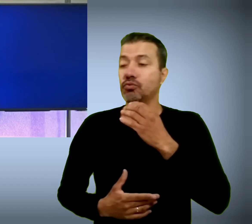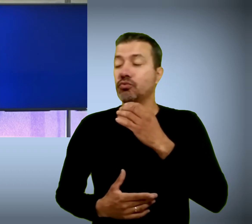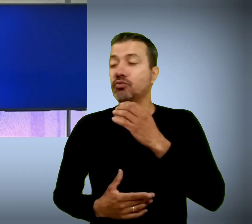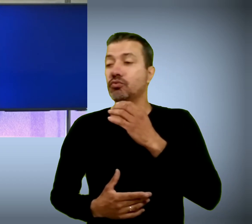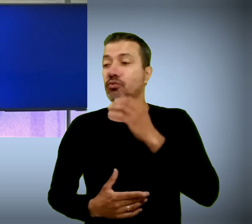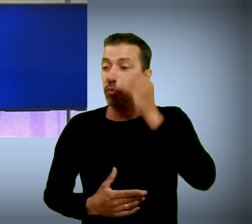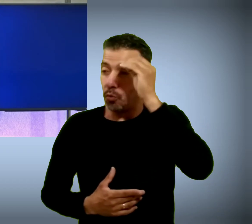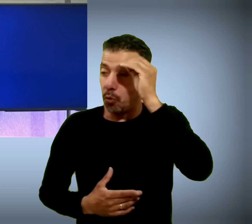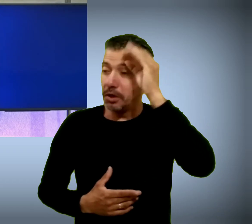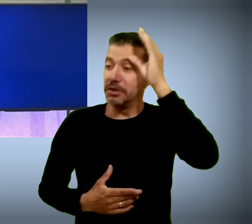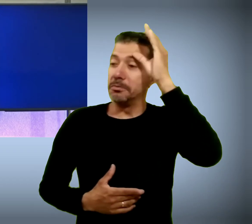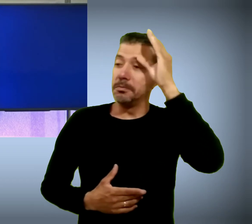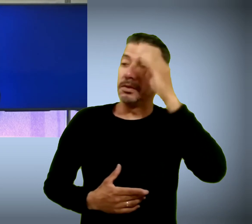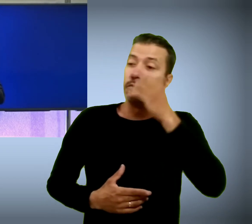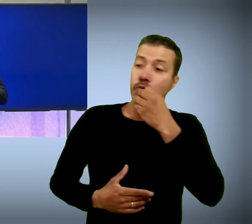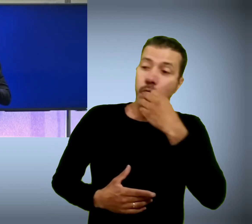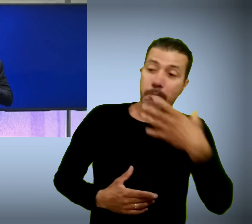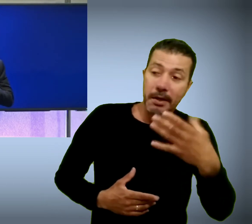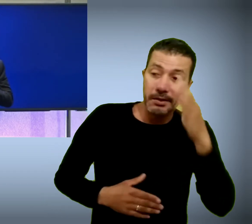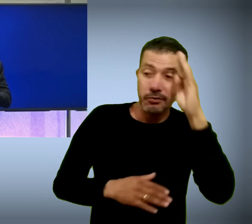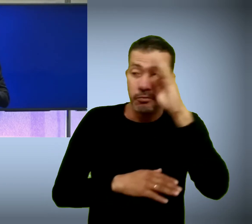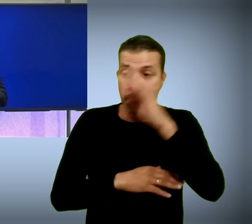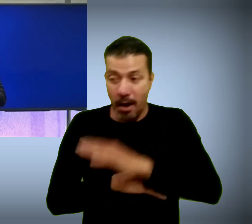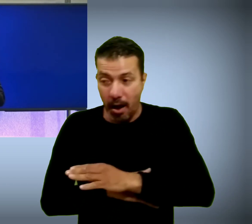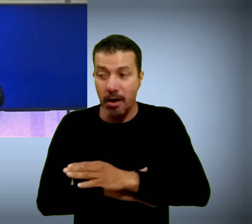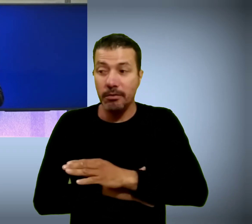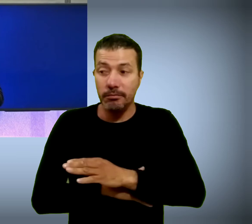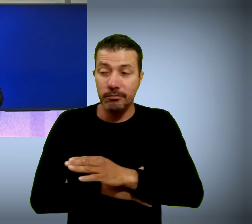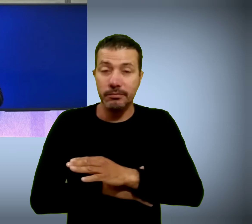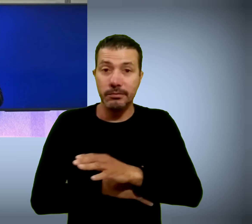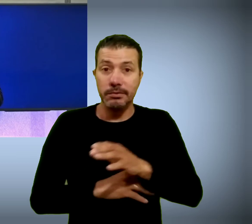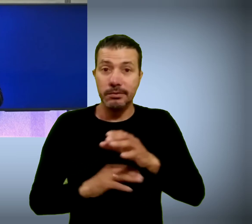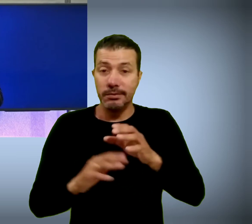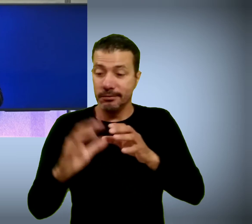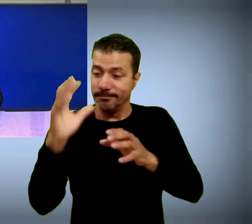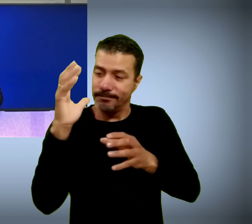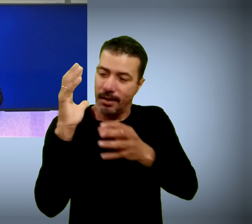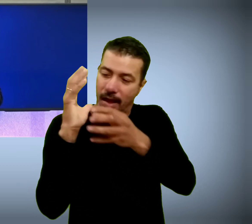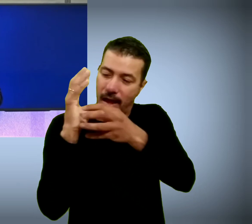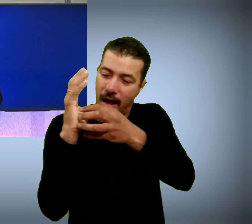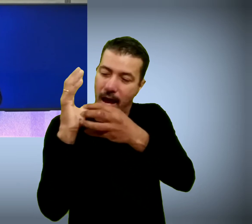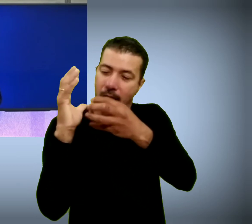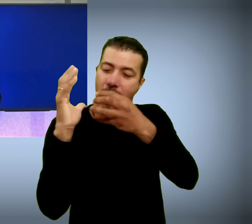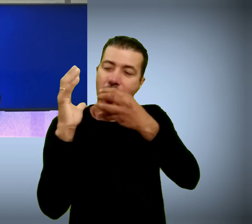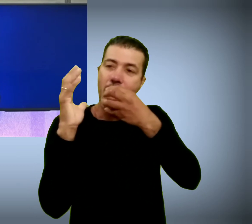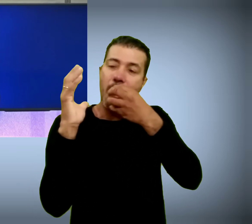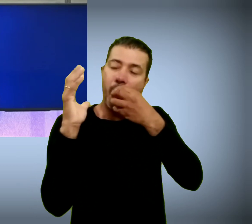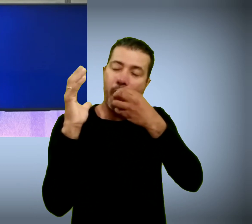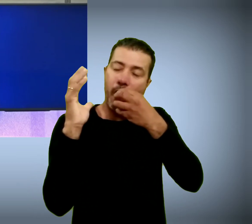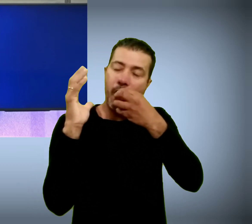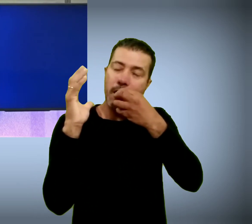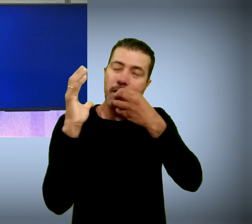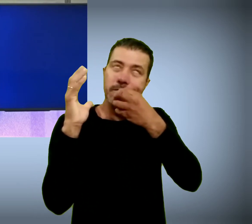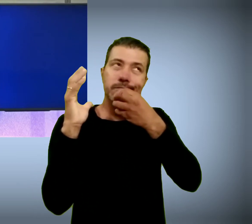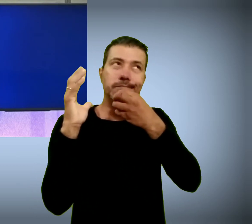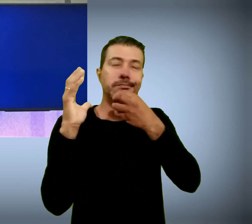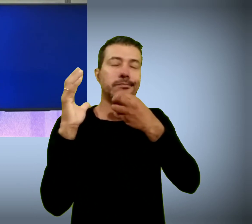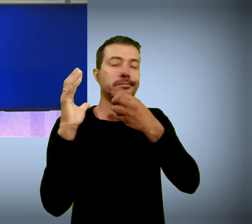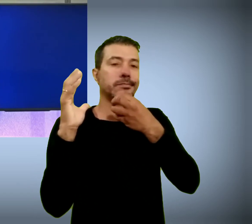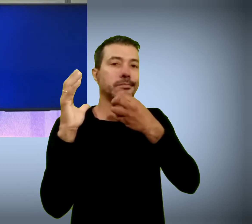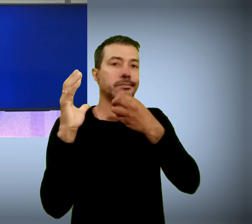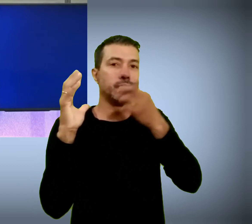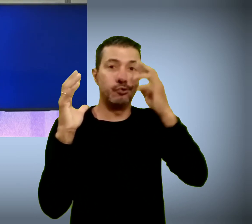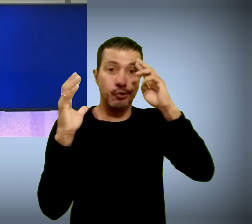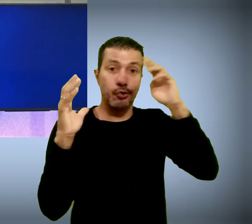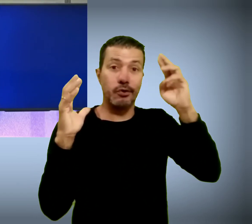pois, para que não estenda a sua mão, e tome também da árvore da vida, e coma e viva eternamente, o